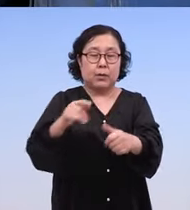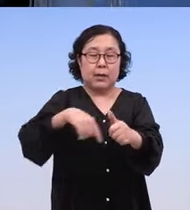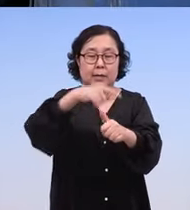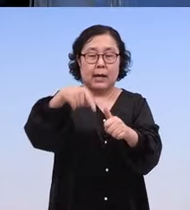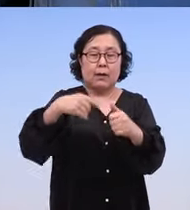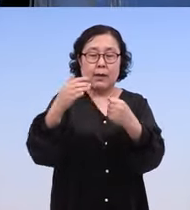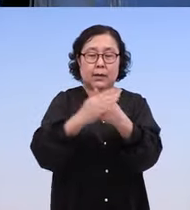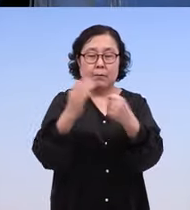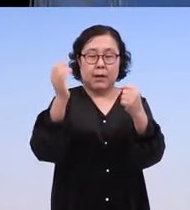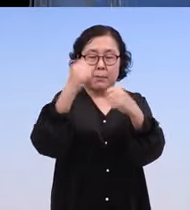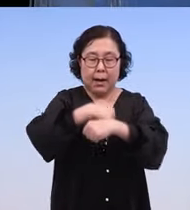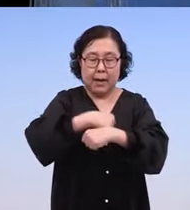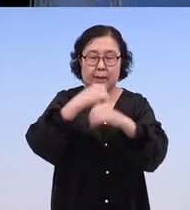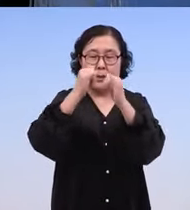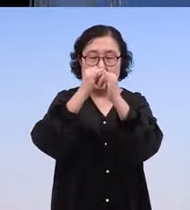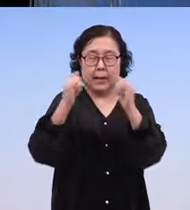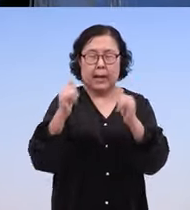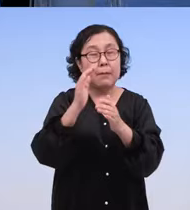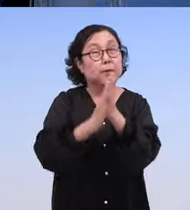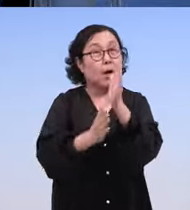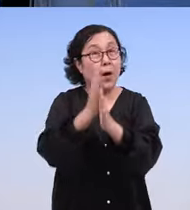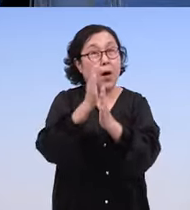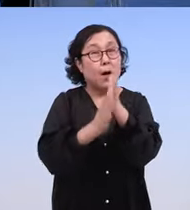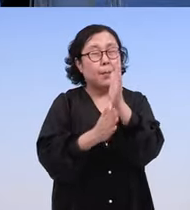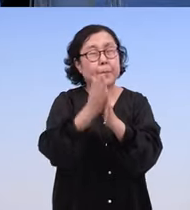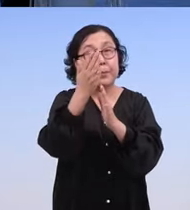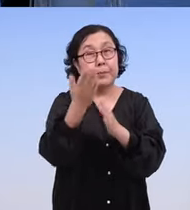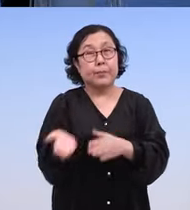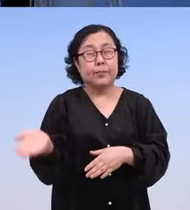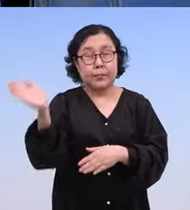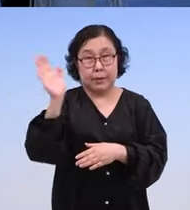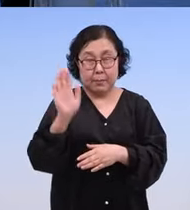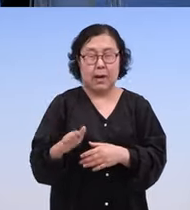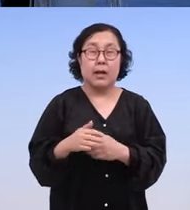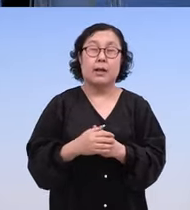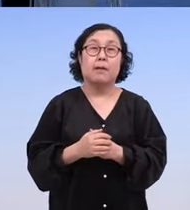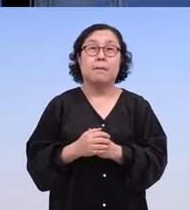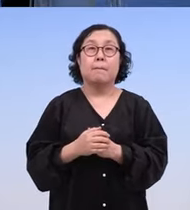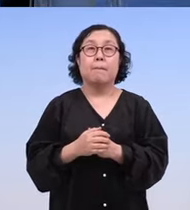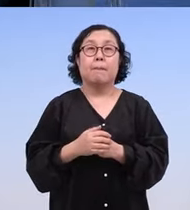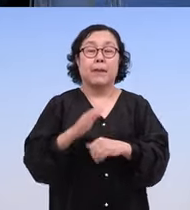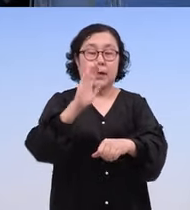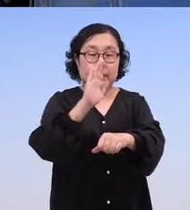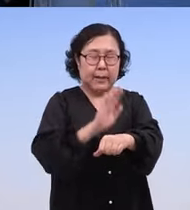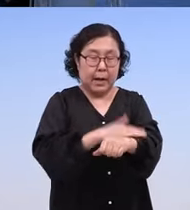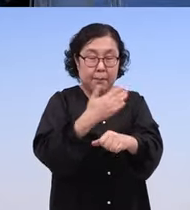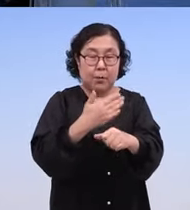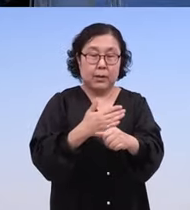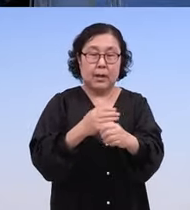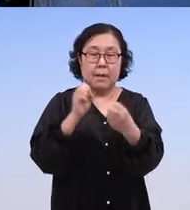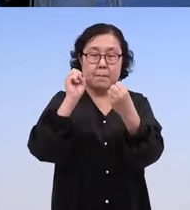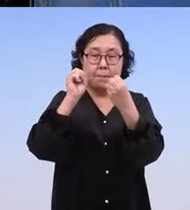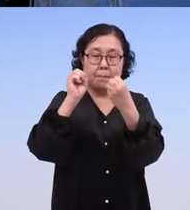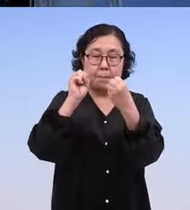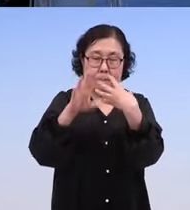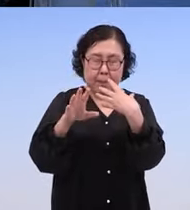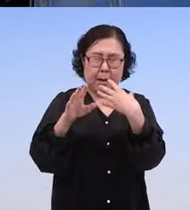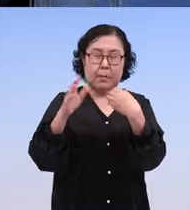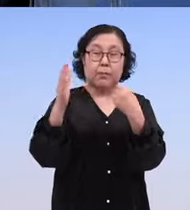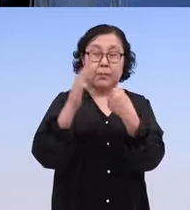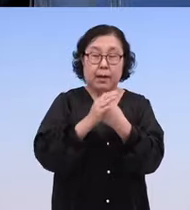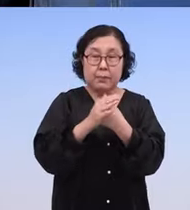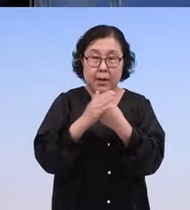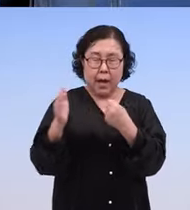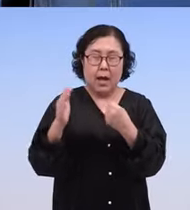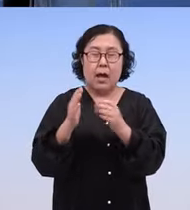사람은 없으나, 잘 들어보세요. 잘못된 상황 때문에 망하는 사람은 없으나 잘못된 대응으로 망하는